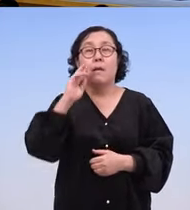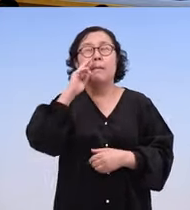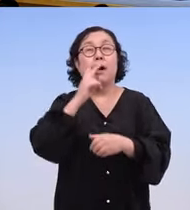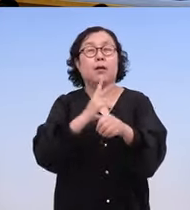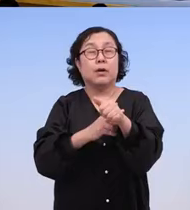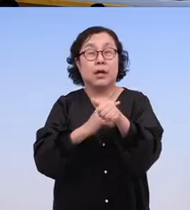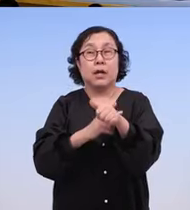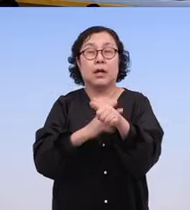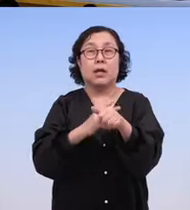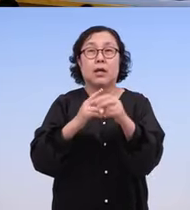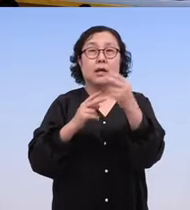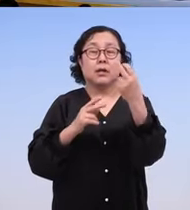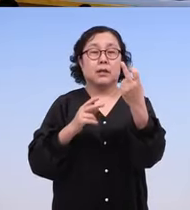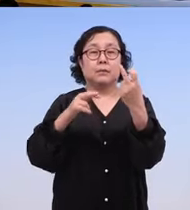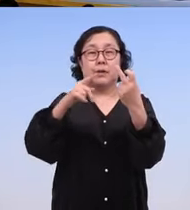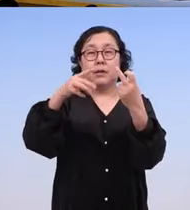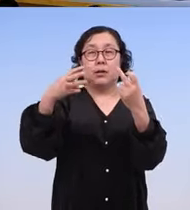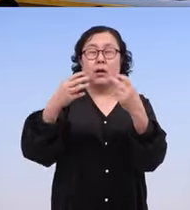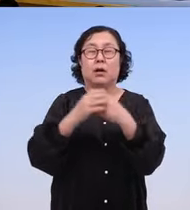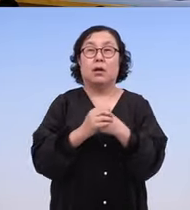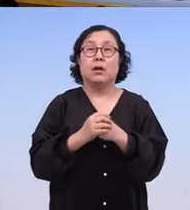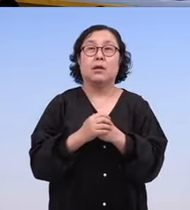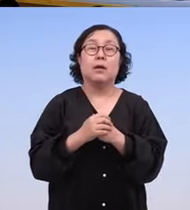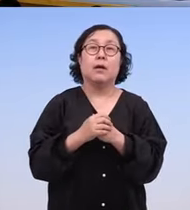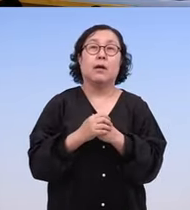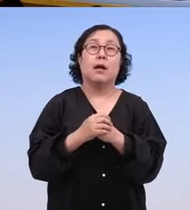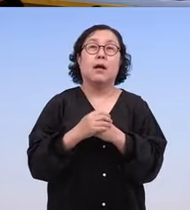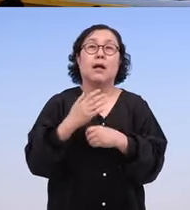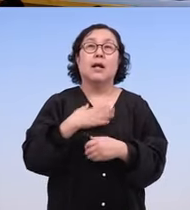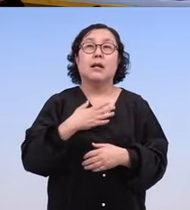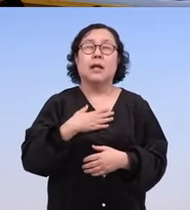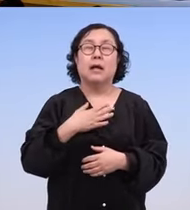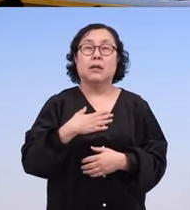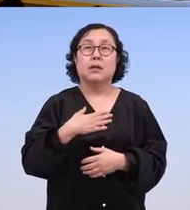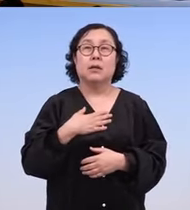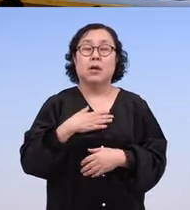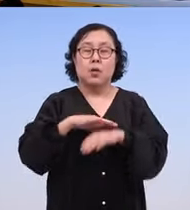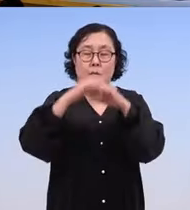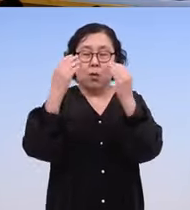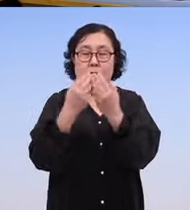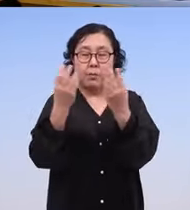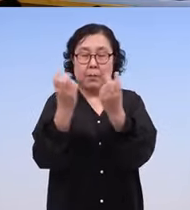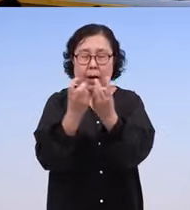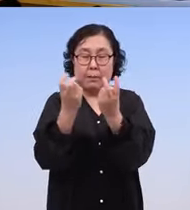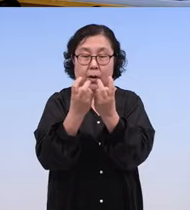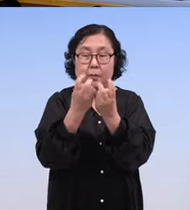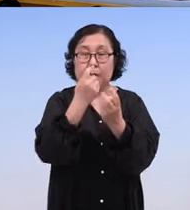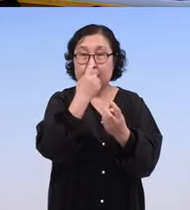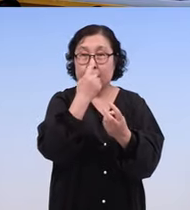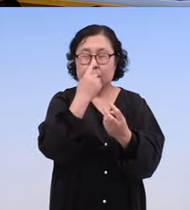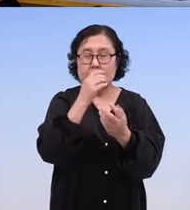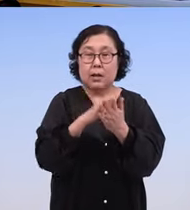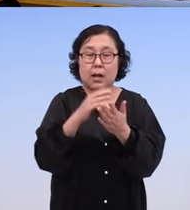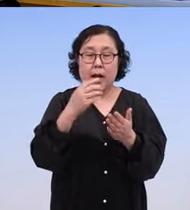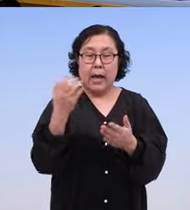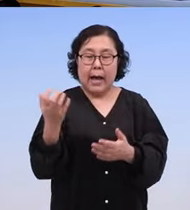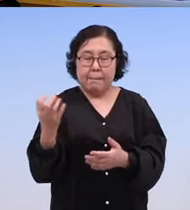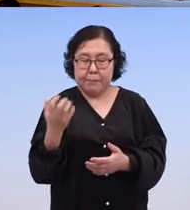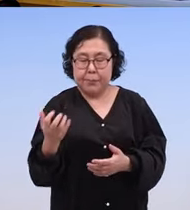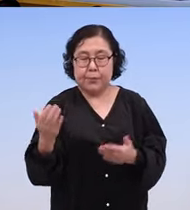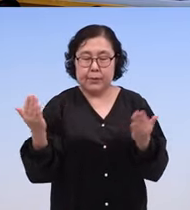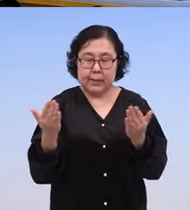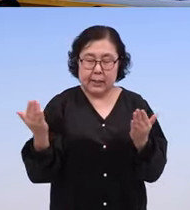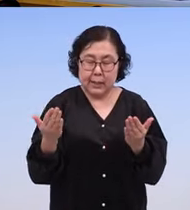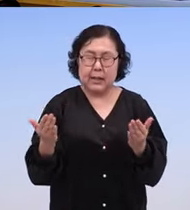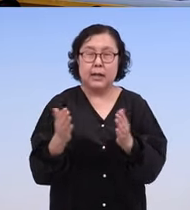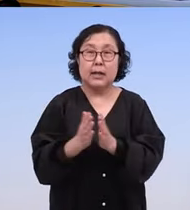사도 바울이 12절에서 또 11절에서 나는 일체의 비결을 배웠다. 나는 이런 아픈 일도 저런